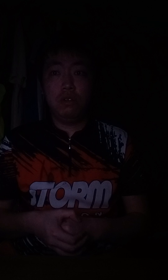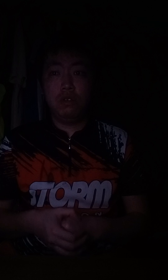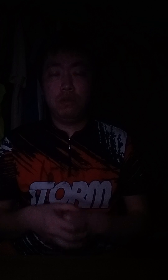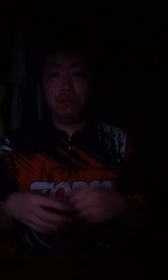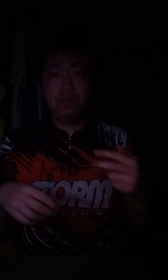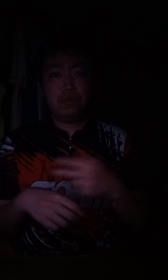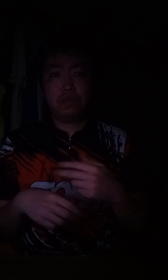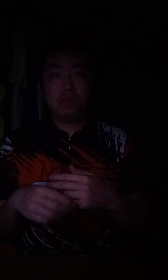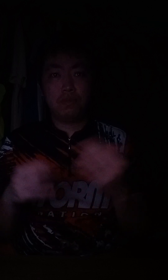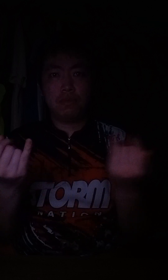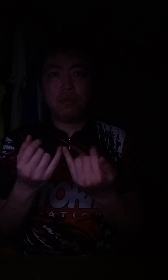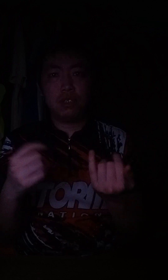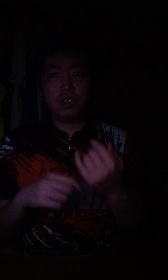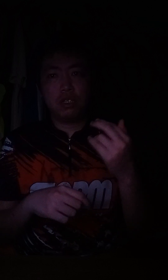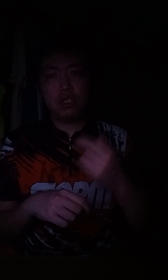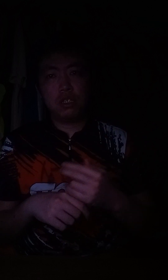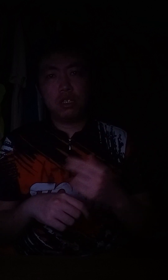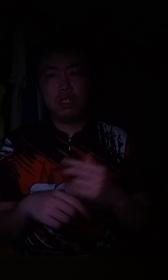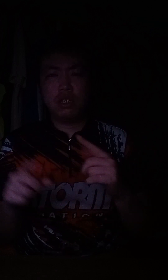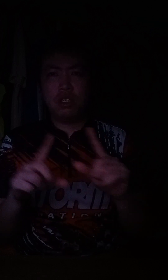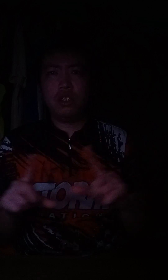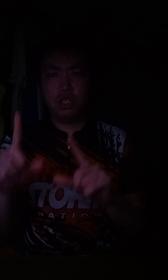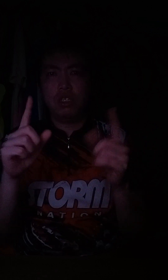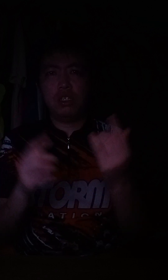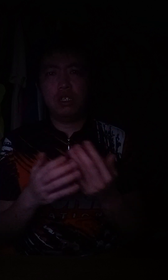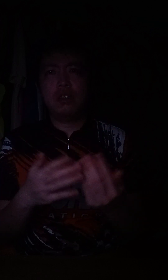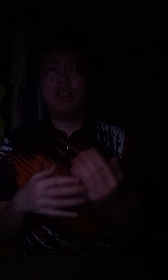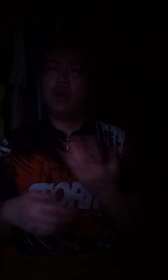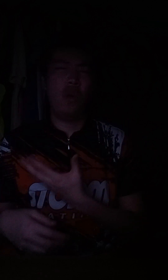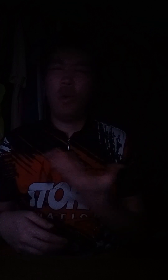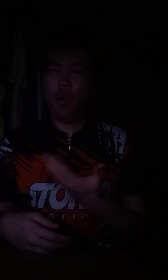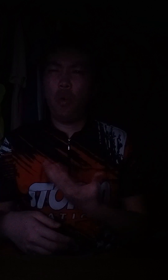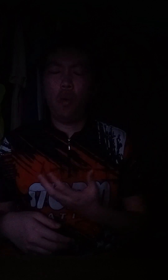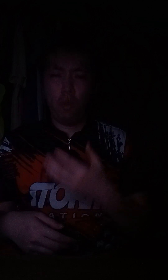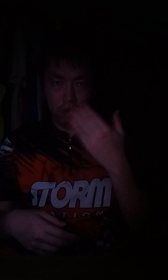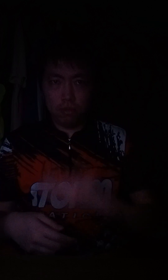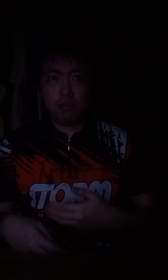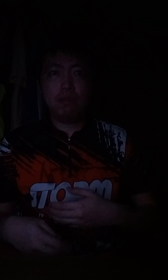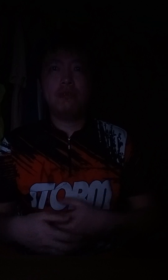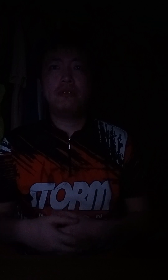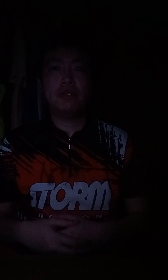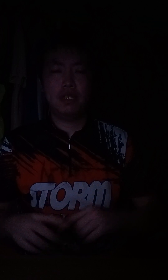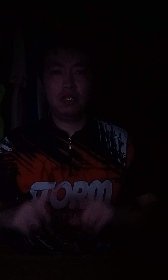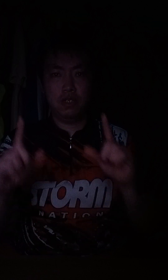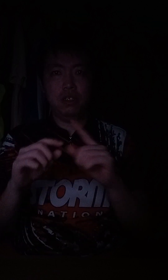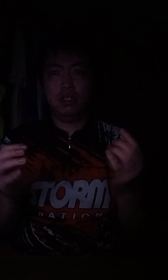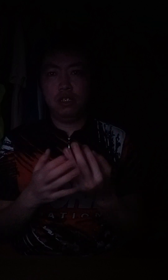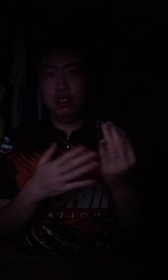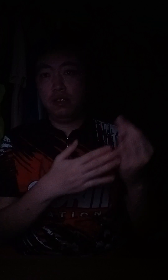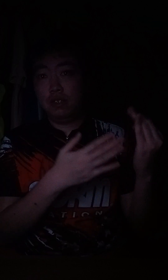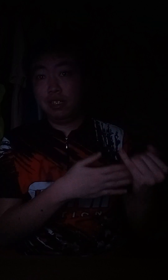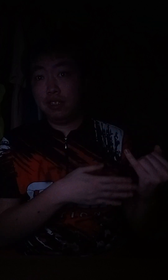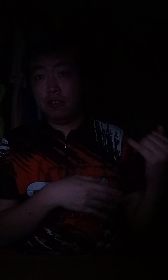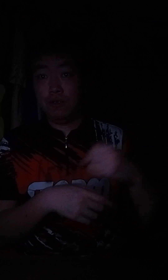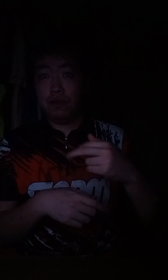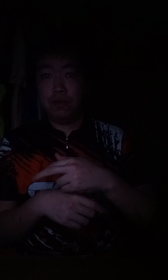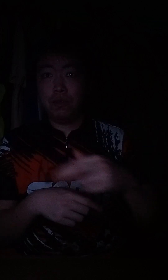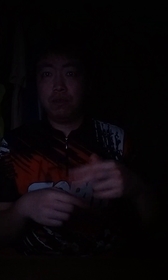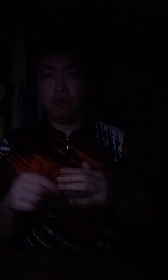사고로 다친 사람 가운데 생명에 지장이 있는 사람은 없는 걸로 파악됐습니다. 경찰은 국립과학수사연구원에 버스 감정을